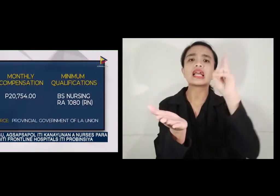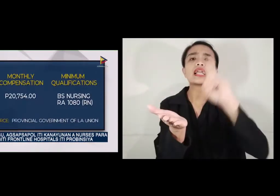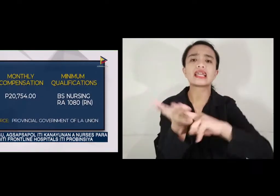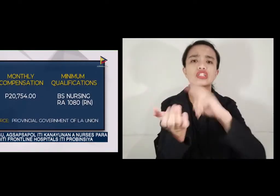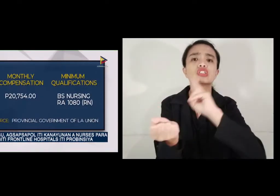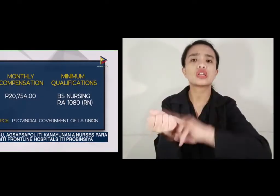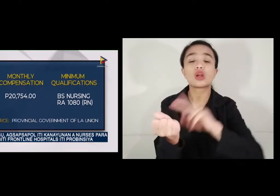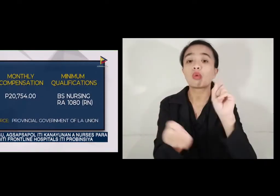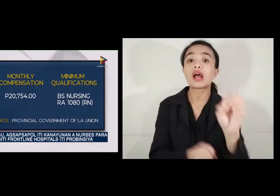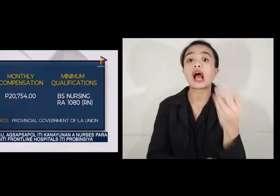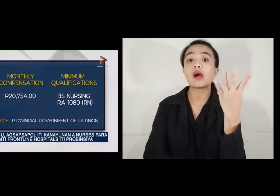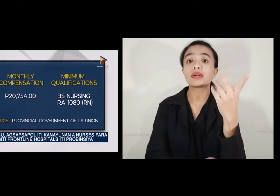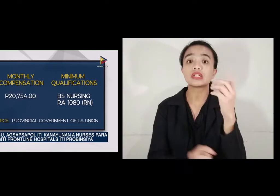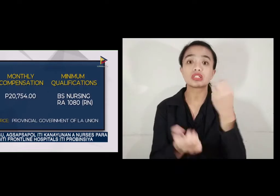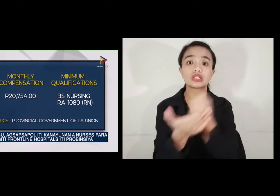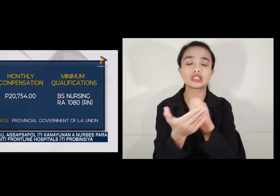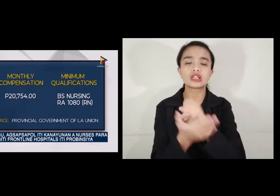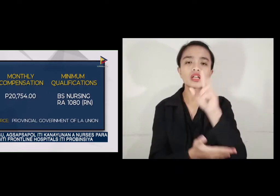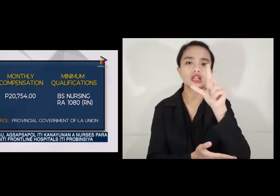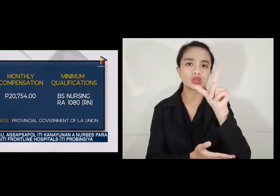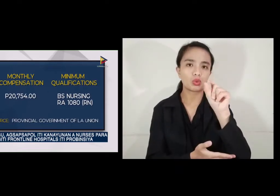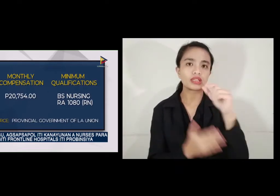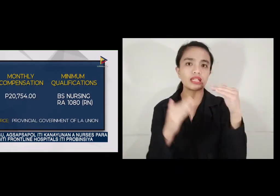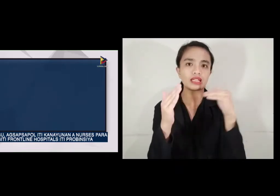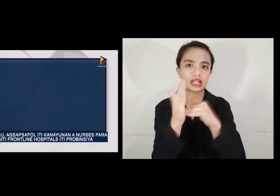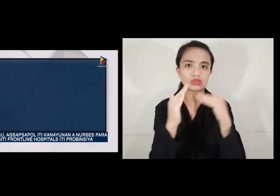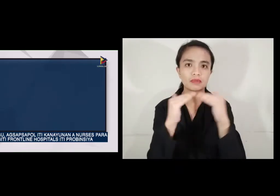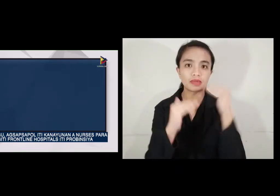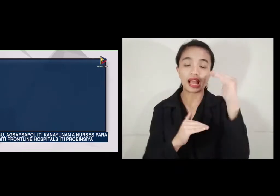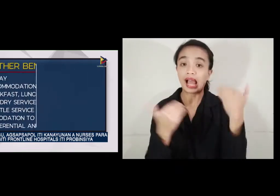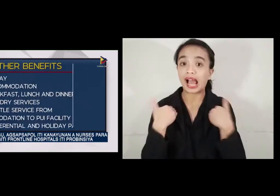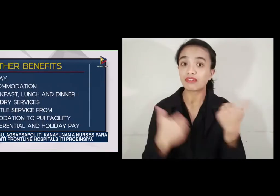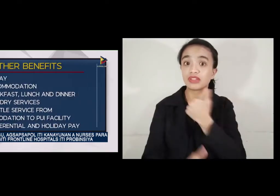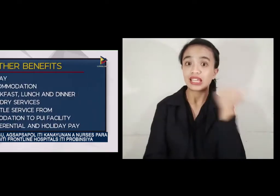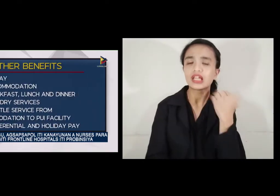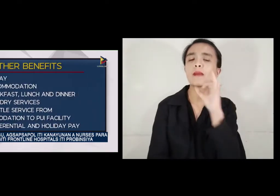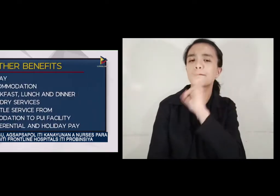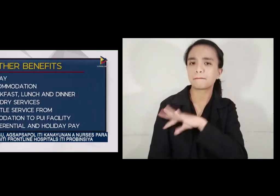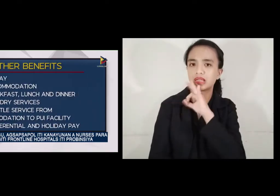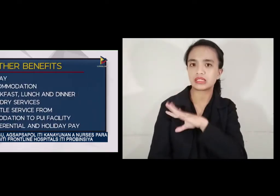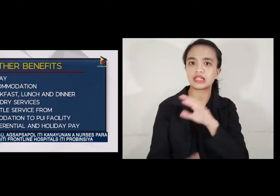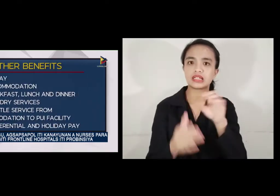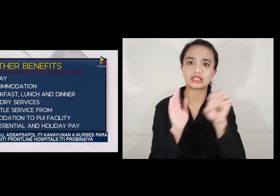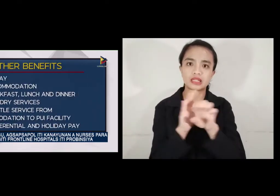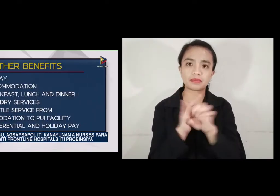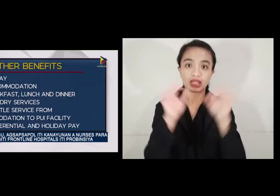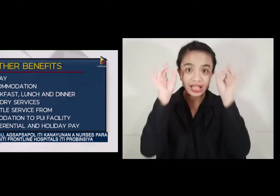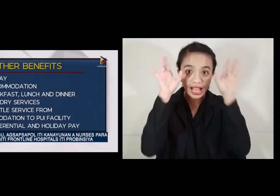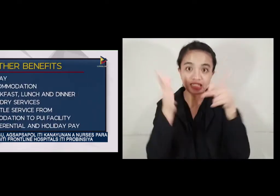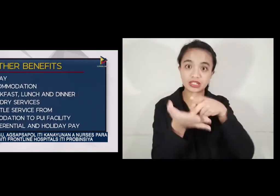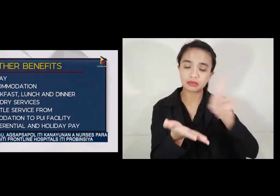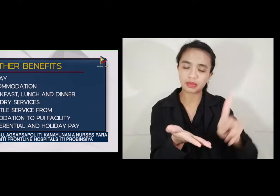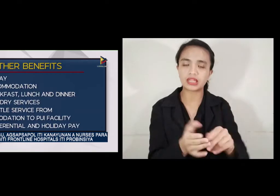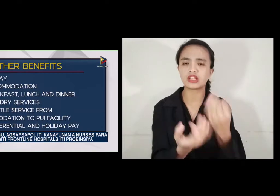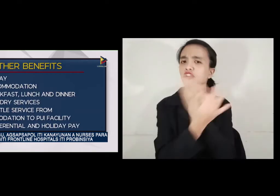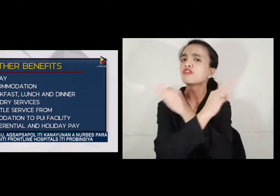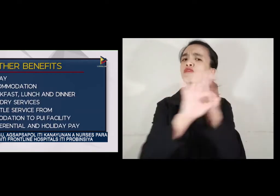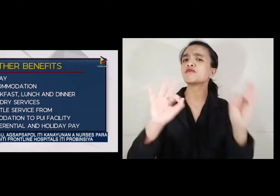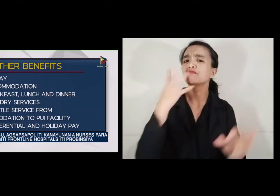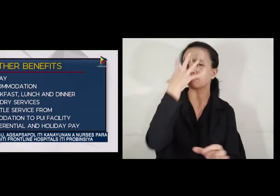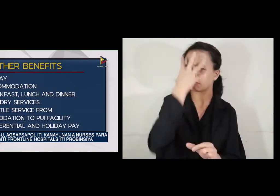daytoy nga agsweldo iti nasurok 20,000 pesos. Adamat ti daduma a benepisyo daytoy kas iti hazard pay,